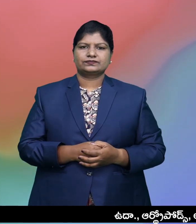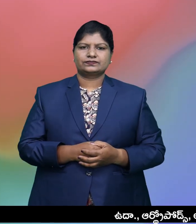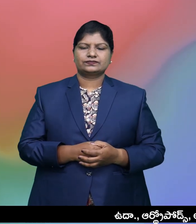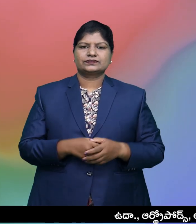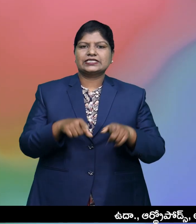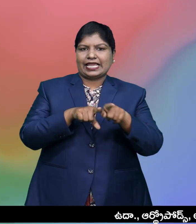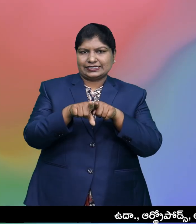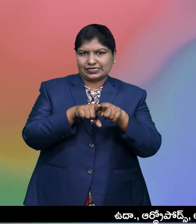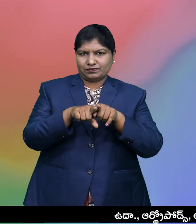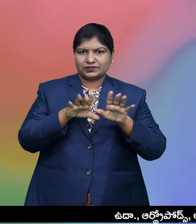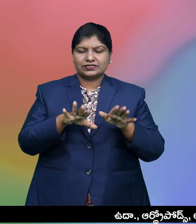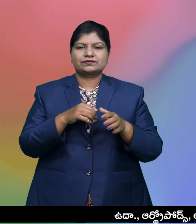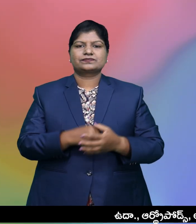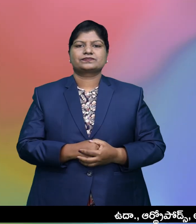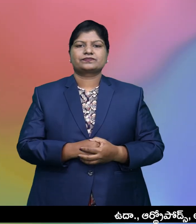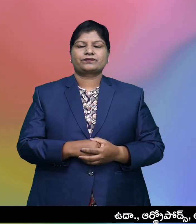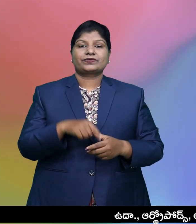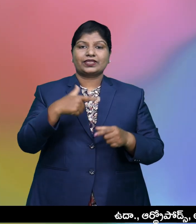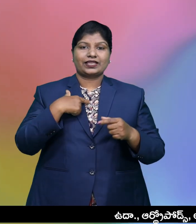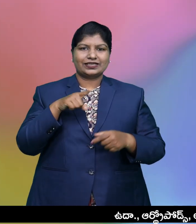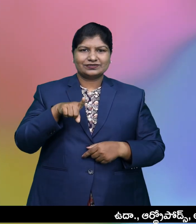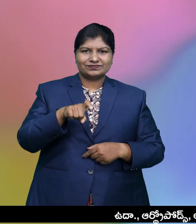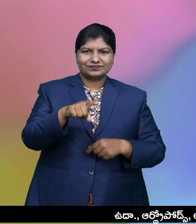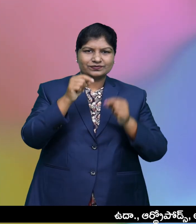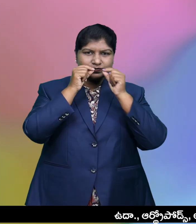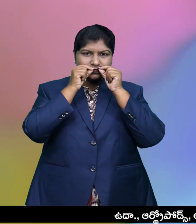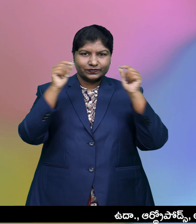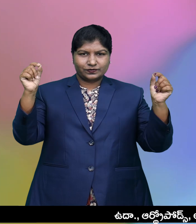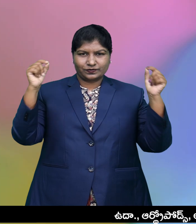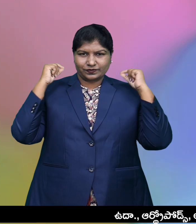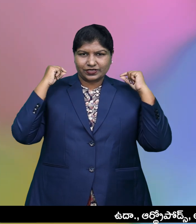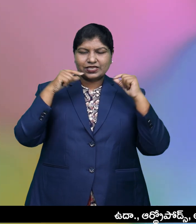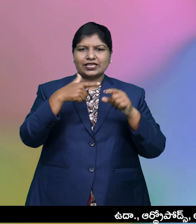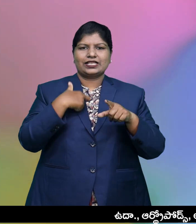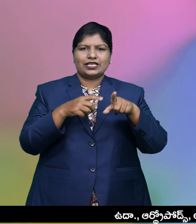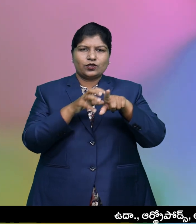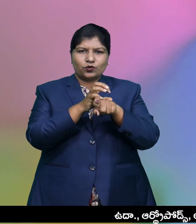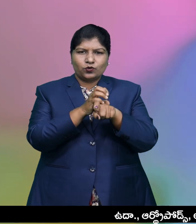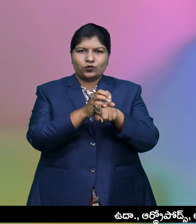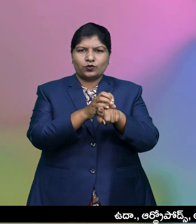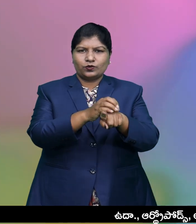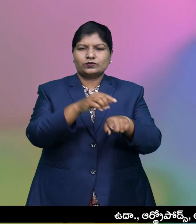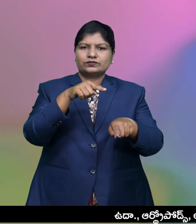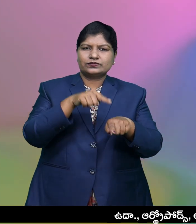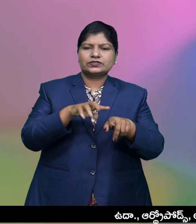ఉదాహరణ ఆర్థ్రోపోడ్స్, అనేక మొలస్క్లు మరియు దిగువ కార్డేట్లు.